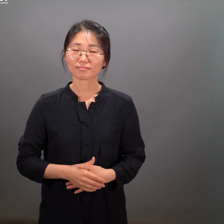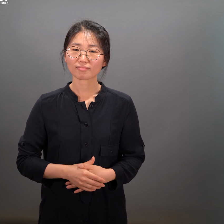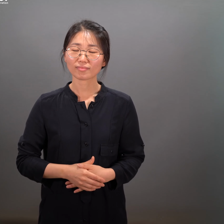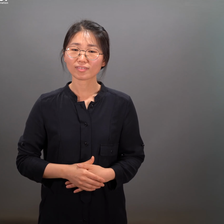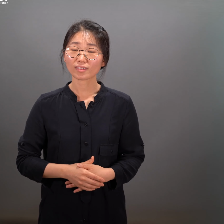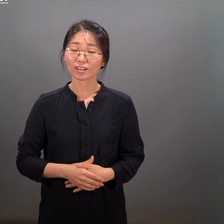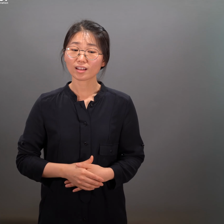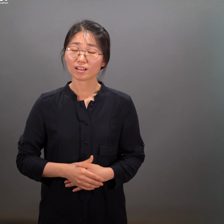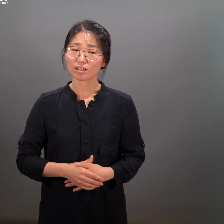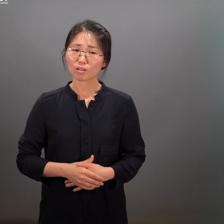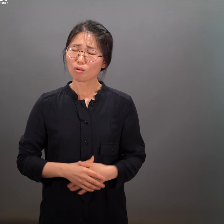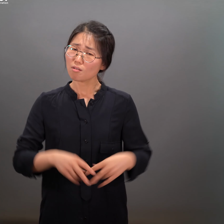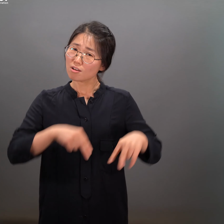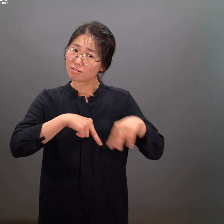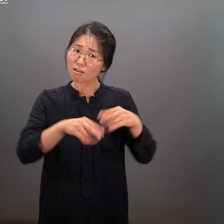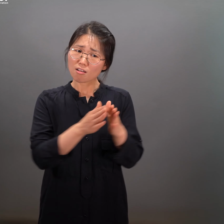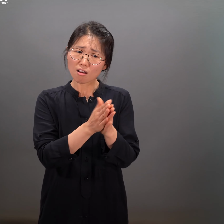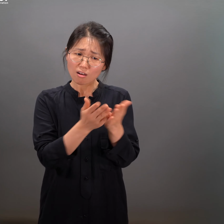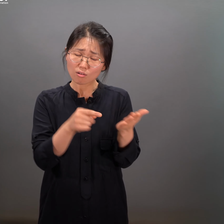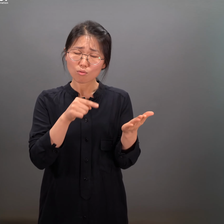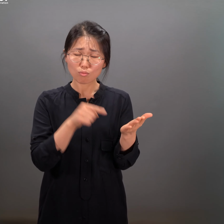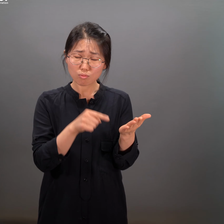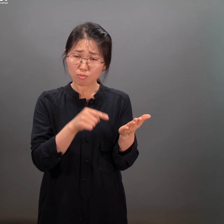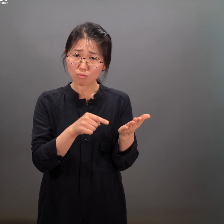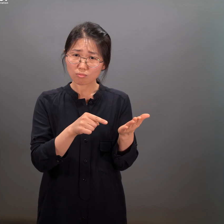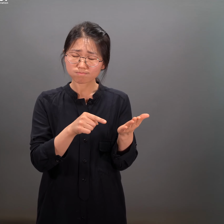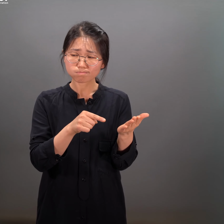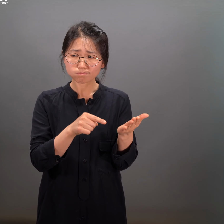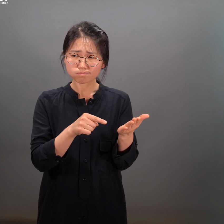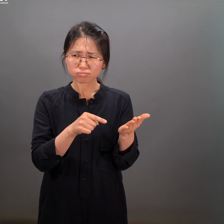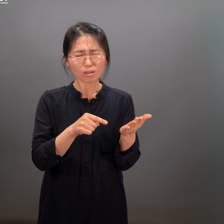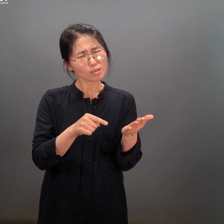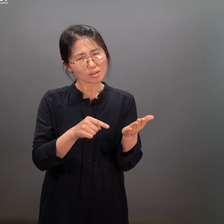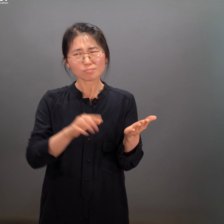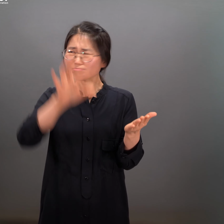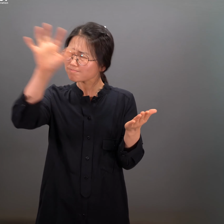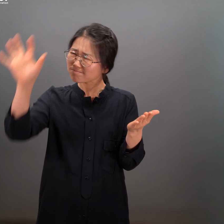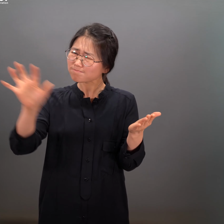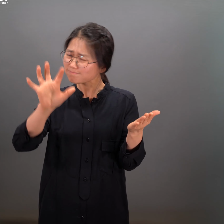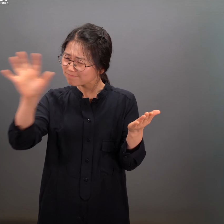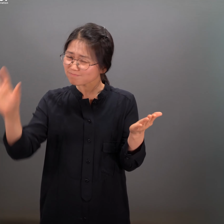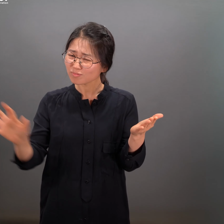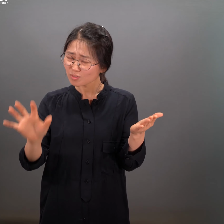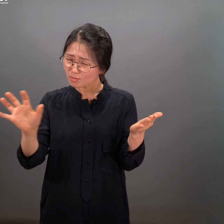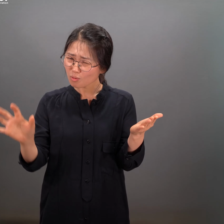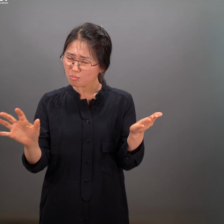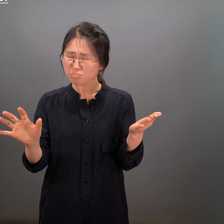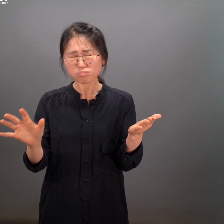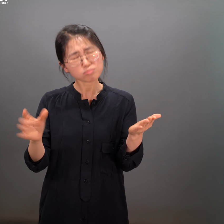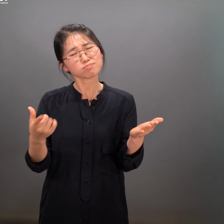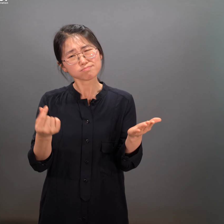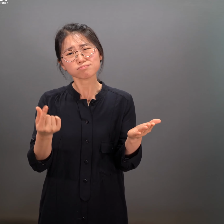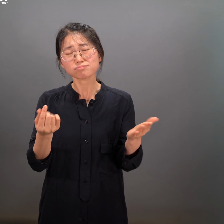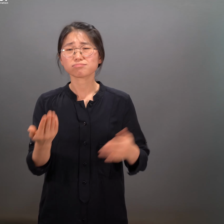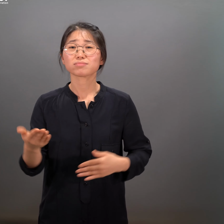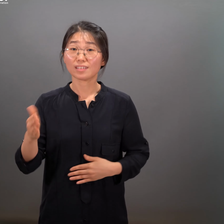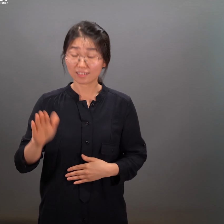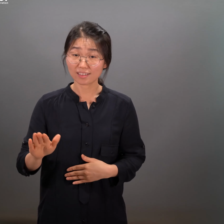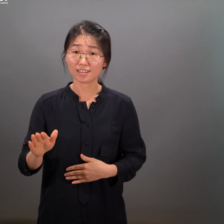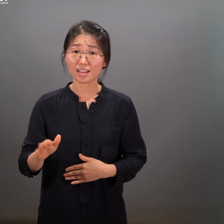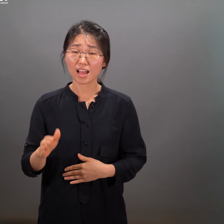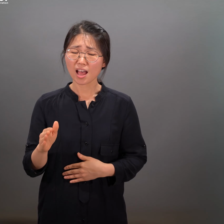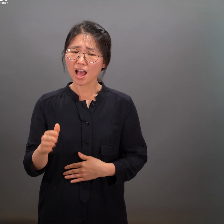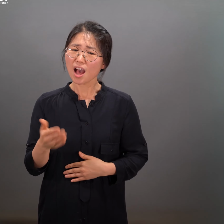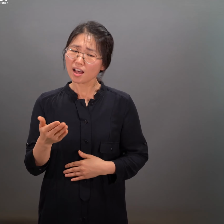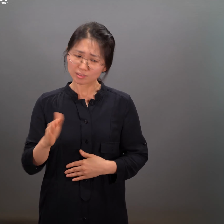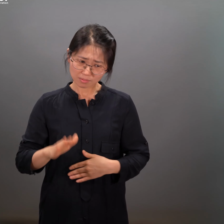굳이 말하면 사사기의 커다란 맥은 그 순환 구조일 수도 있습니다. 그런데 실제로